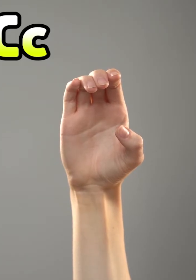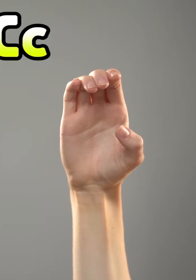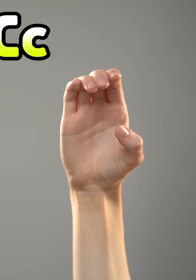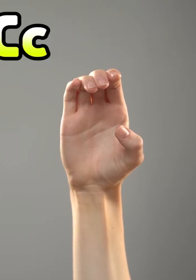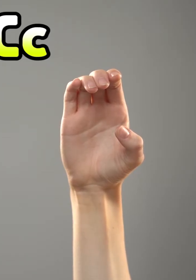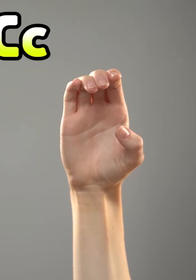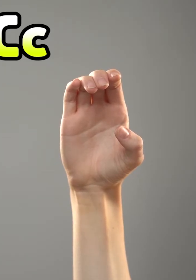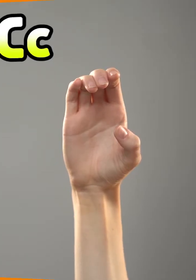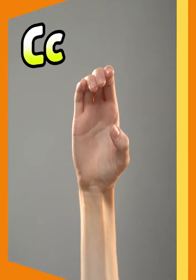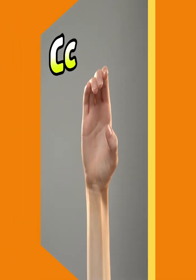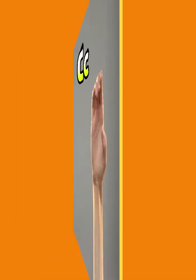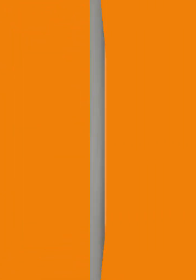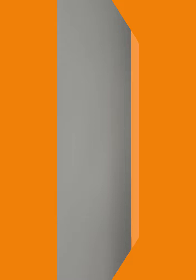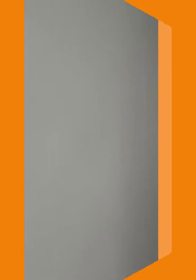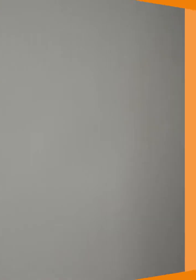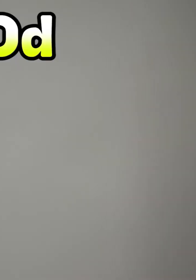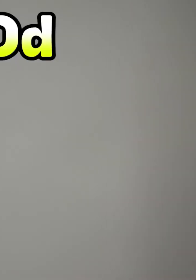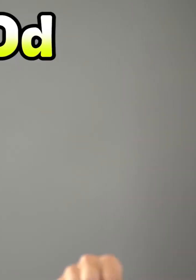猫